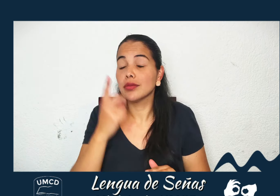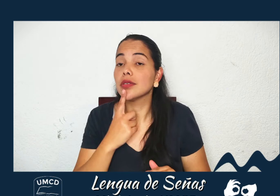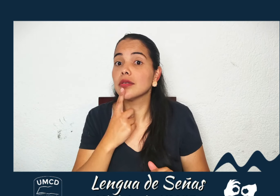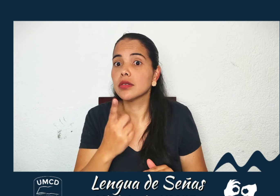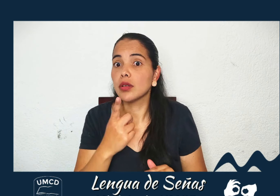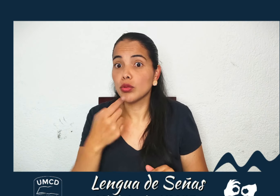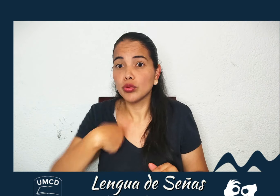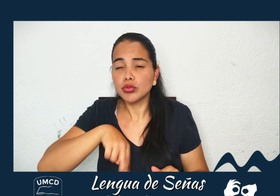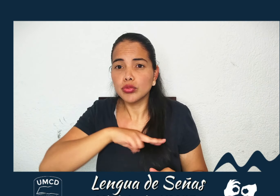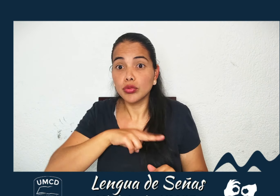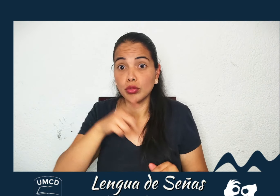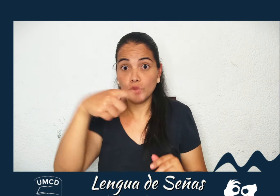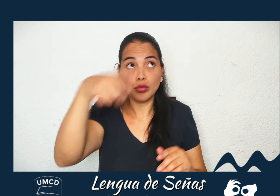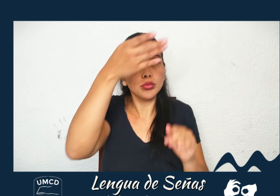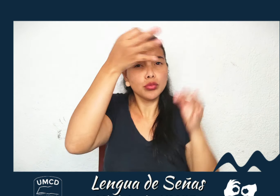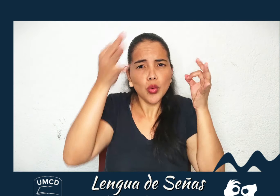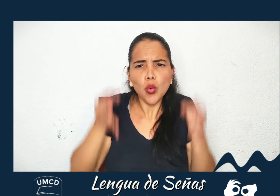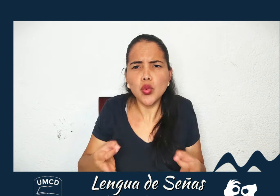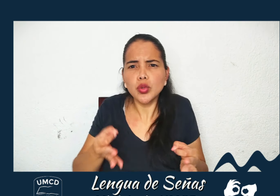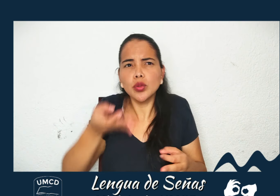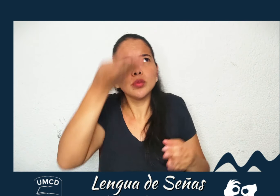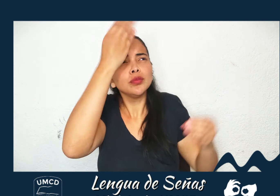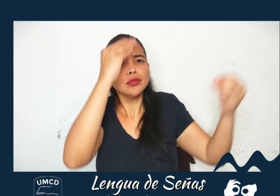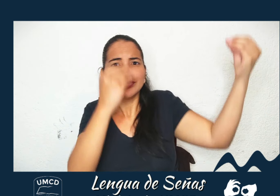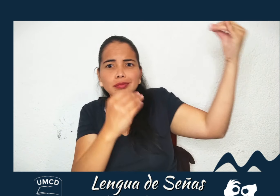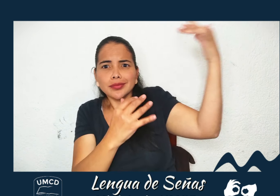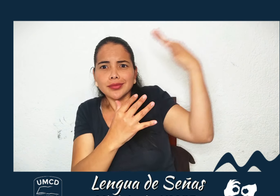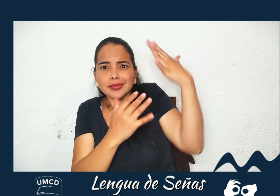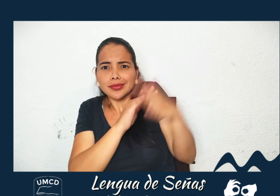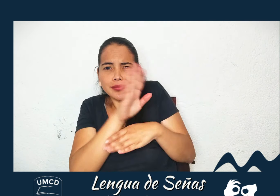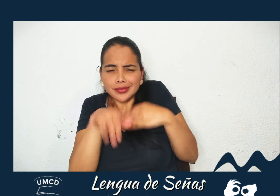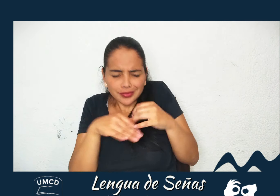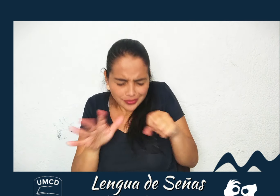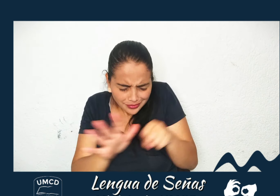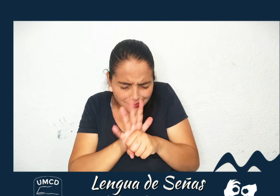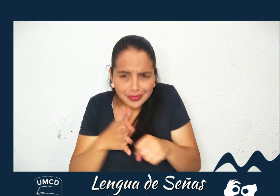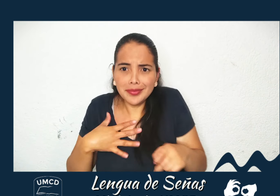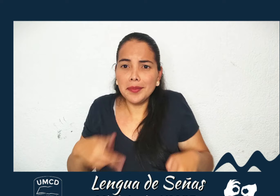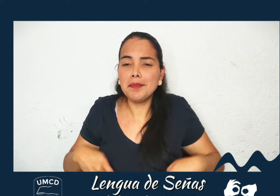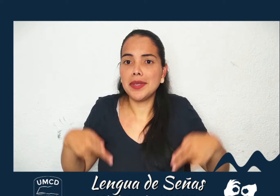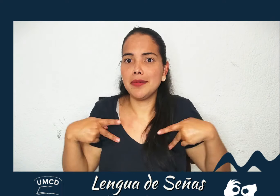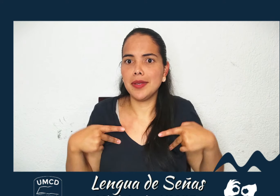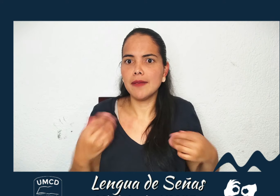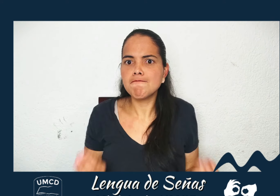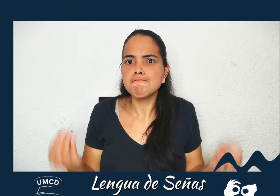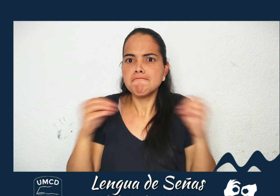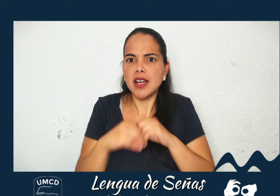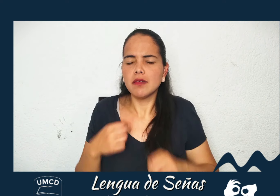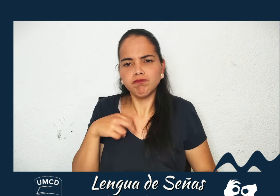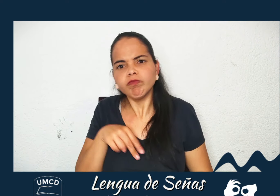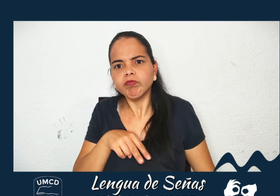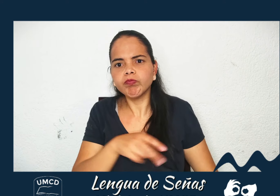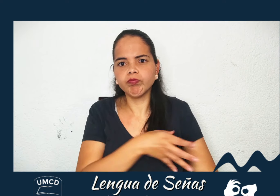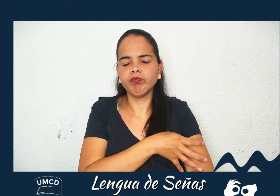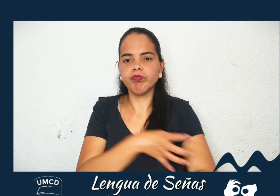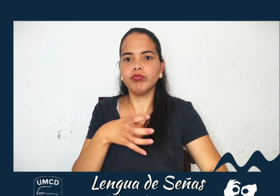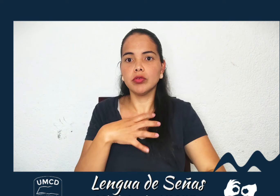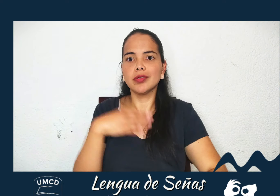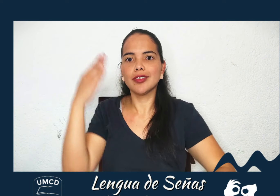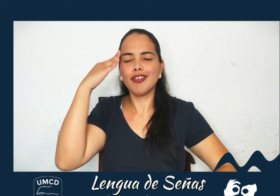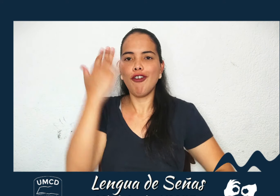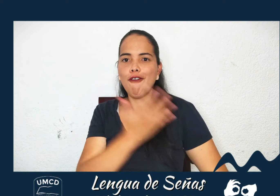nos dice de que la senda de los justos es como la luz de la aurora, que va en aumento hasta que el día